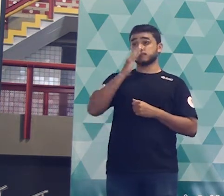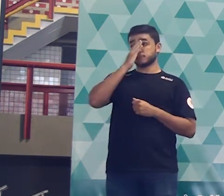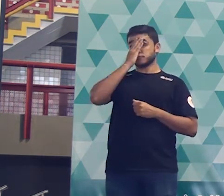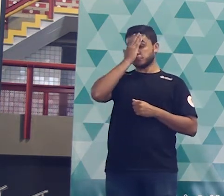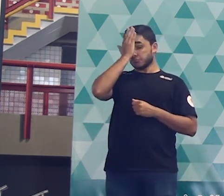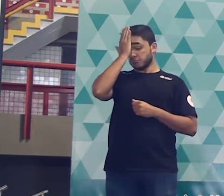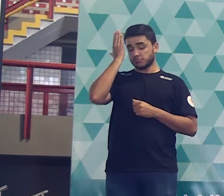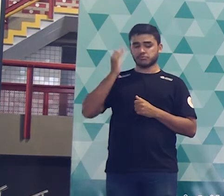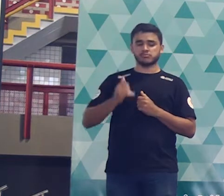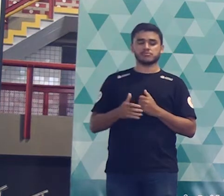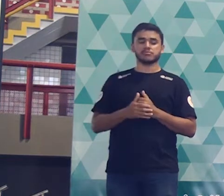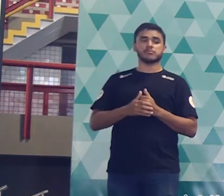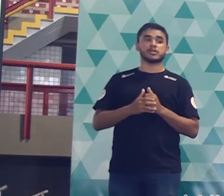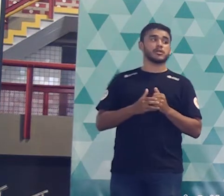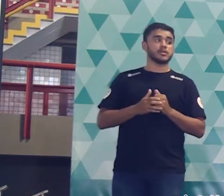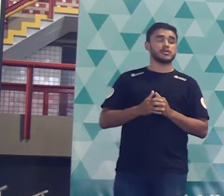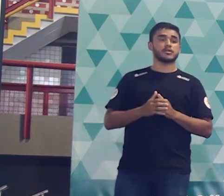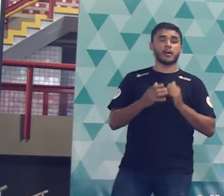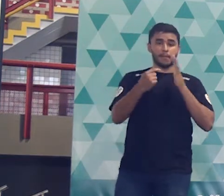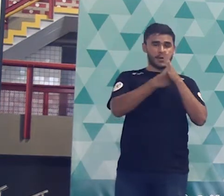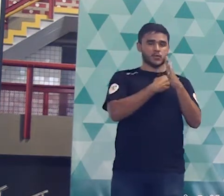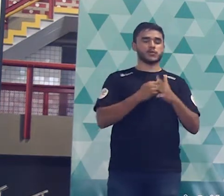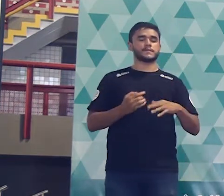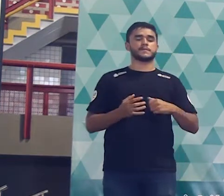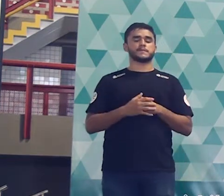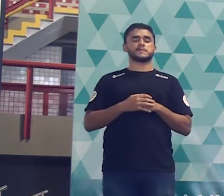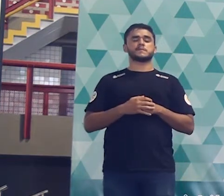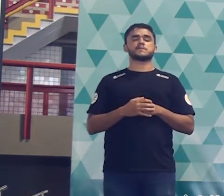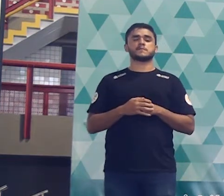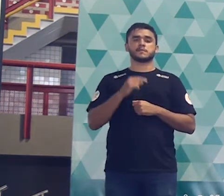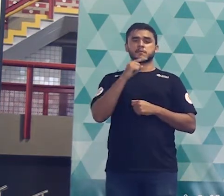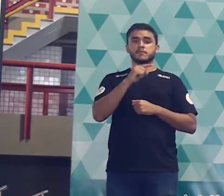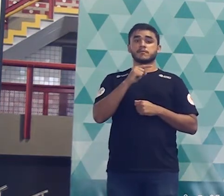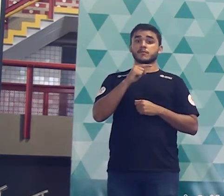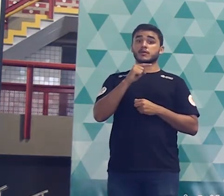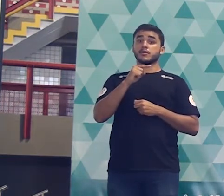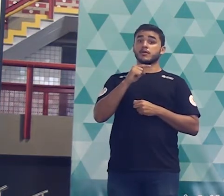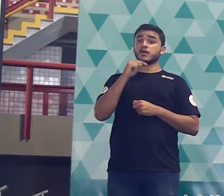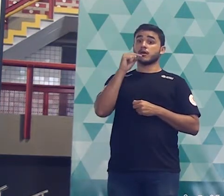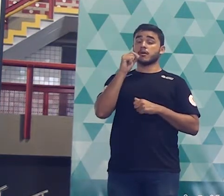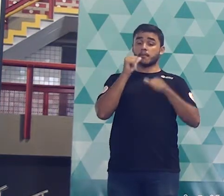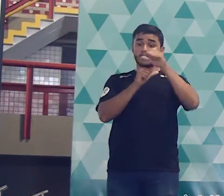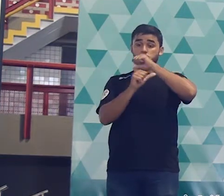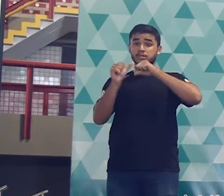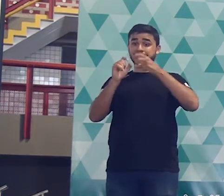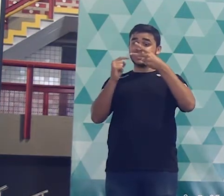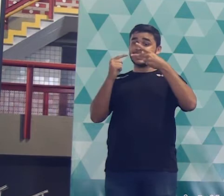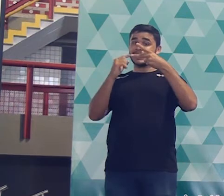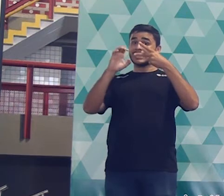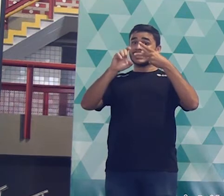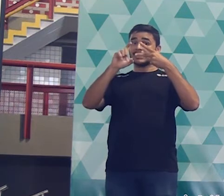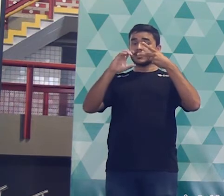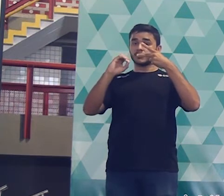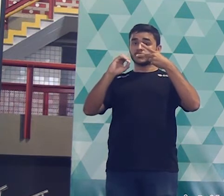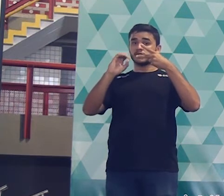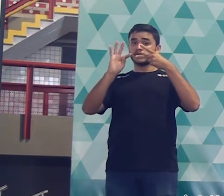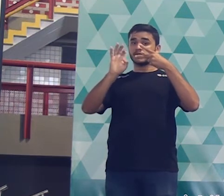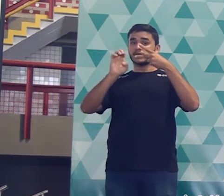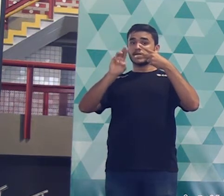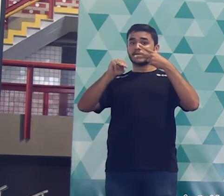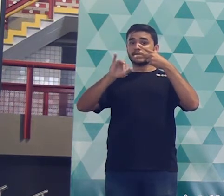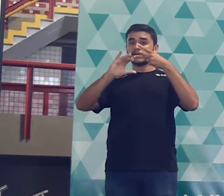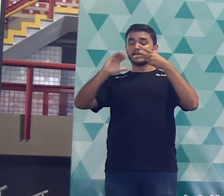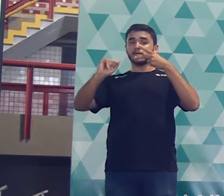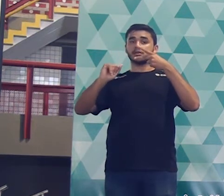Pronto, pergunta massa essa daqui, ó. Professor, para uma reação exotérmica, qualquer, se